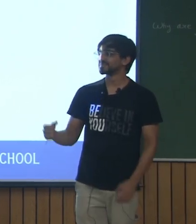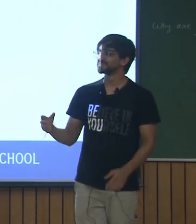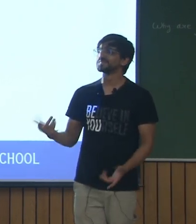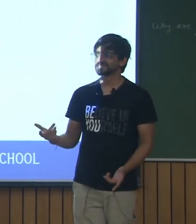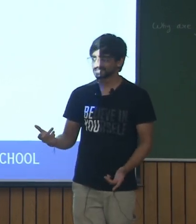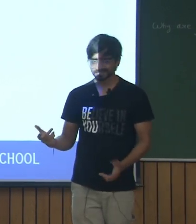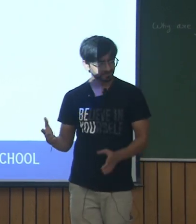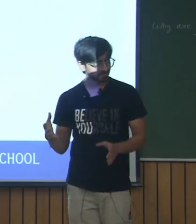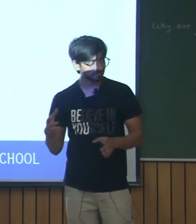मिस.